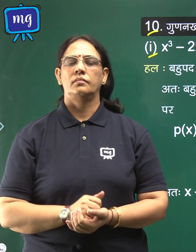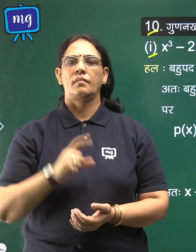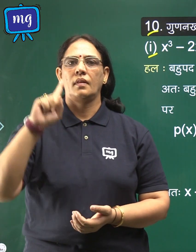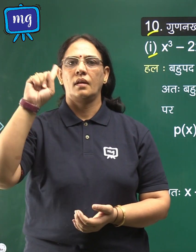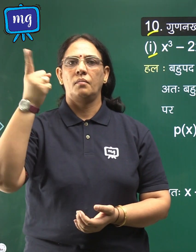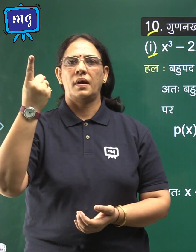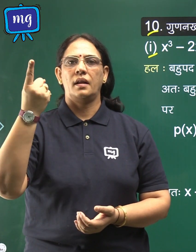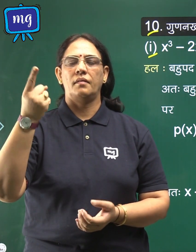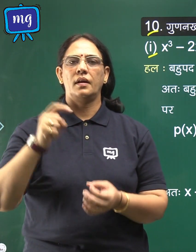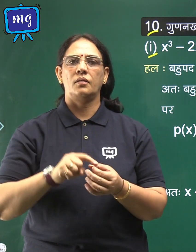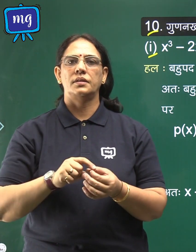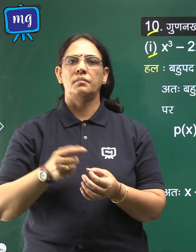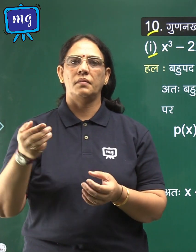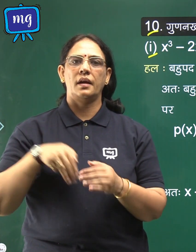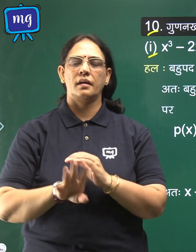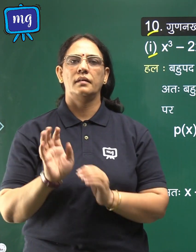वाले प्रश्न में